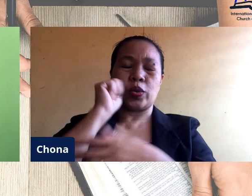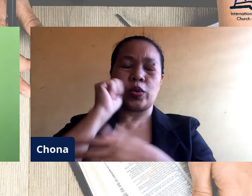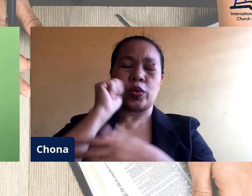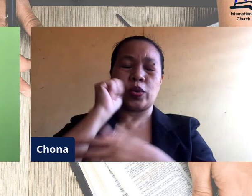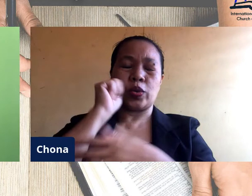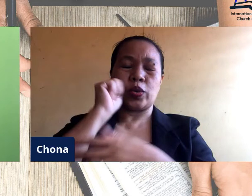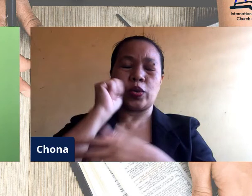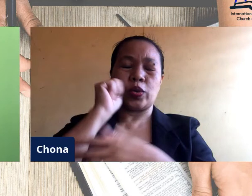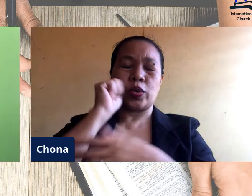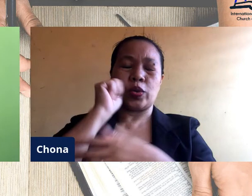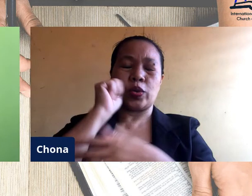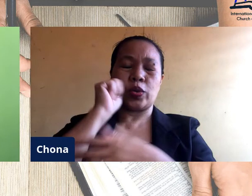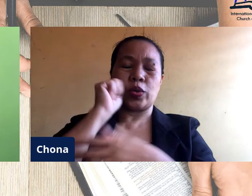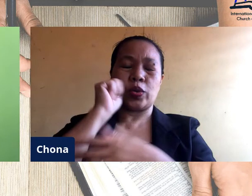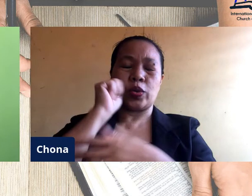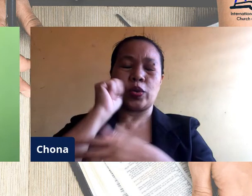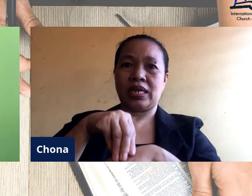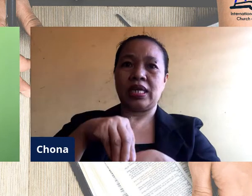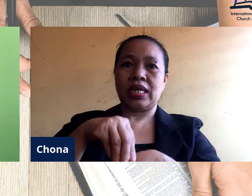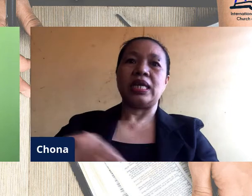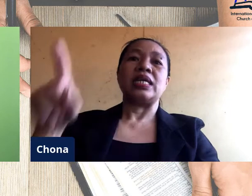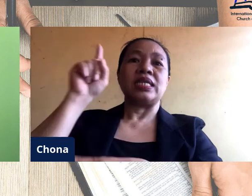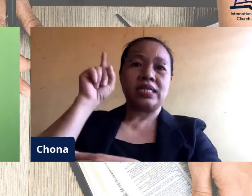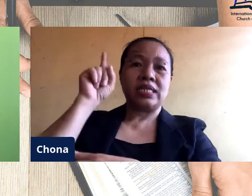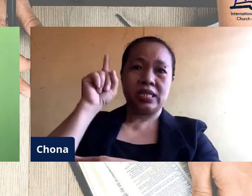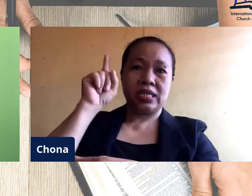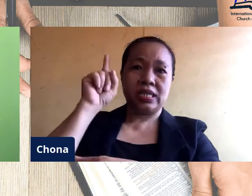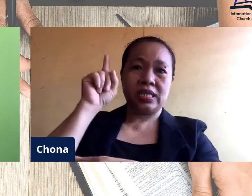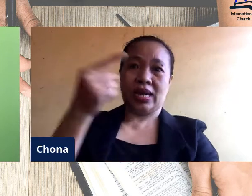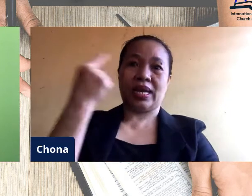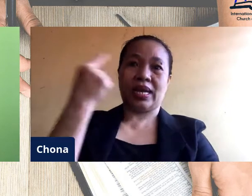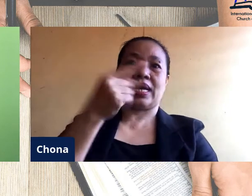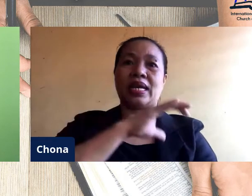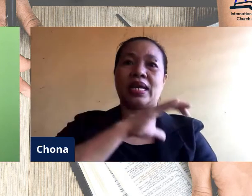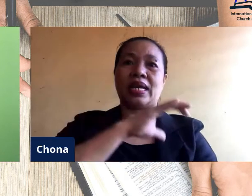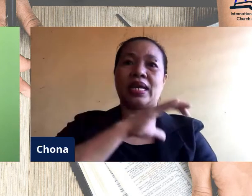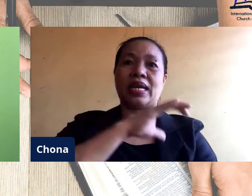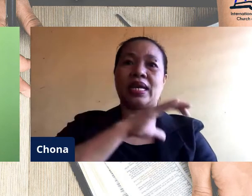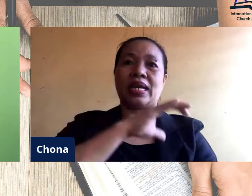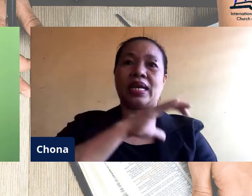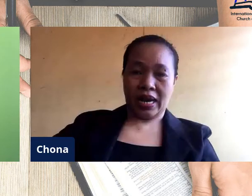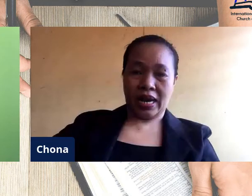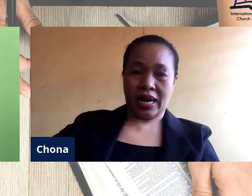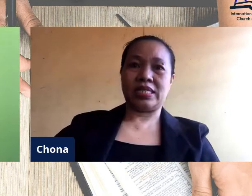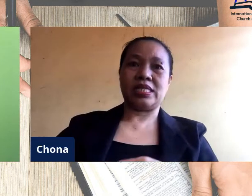former Supreme Court Justice Oliver Wendell Holmes,